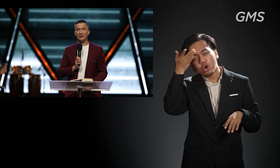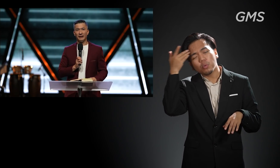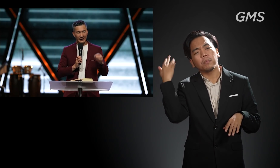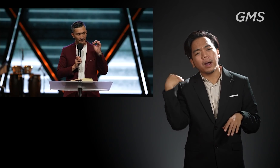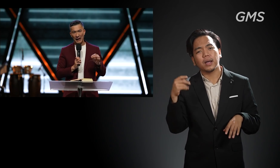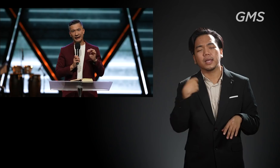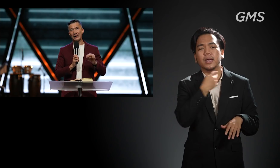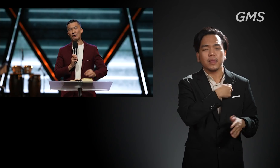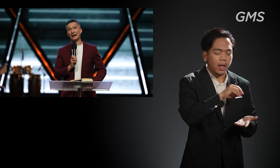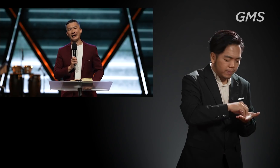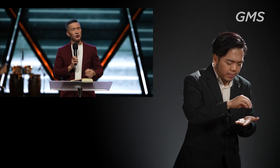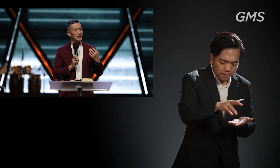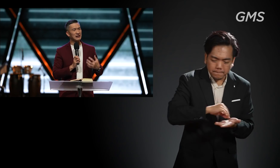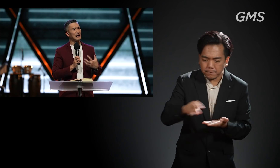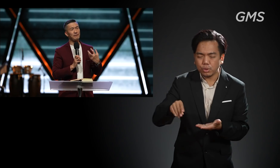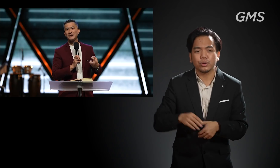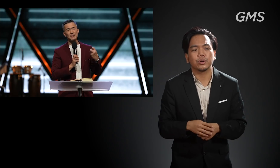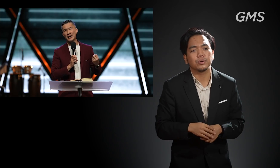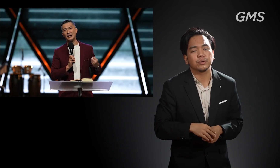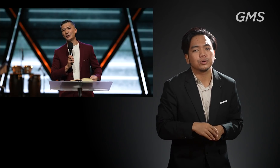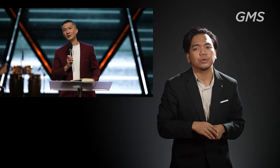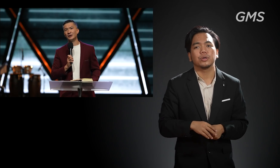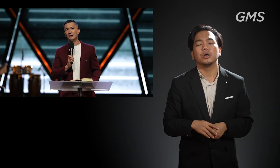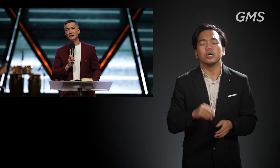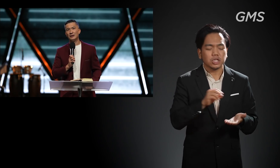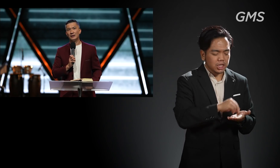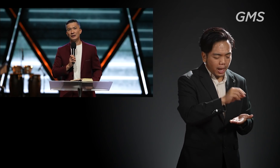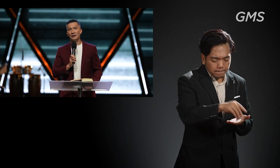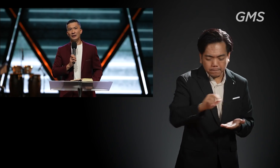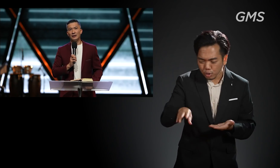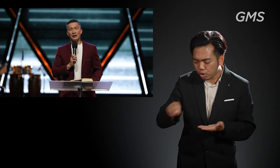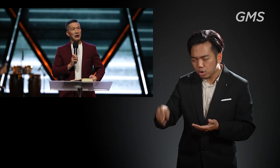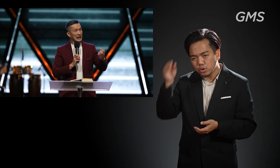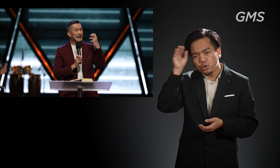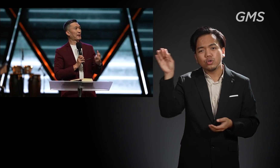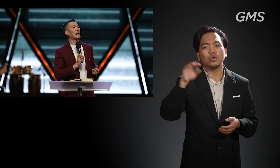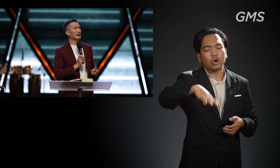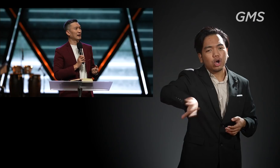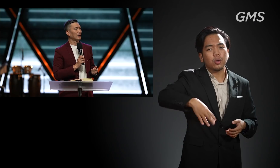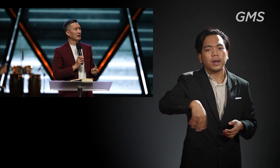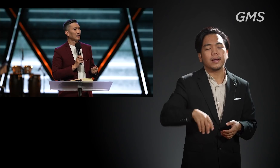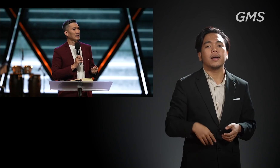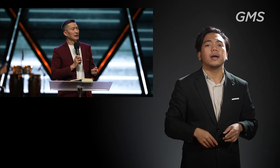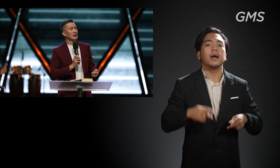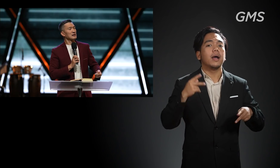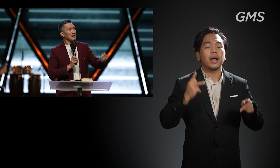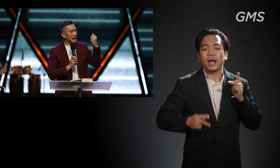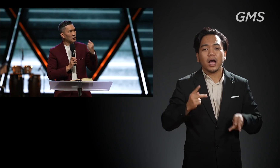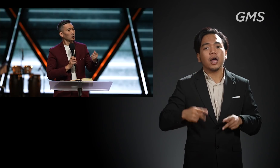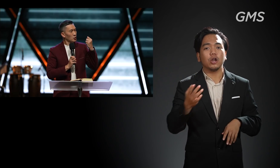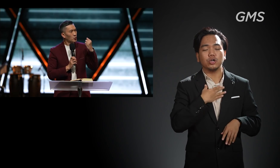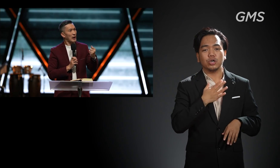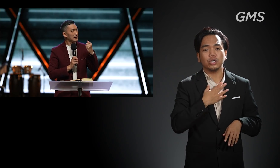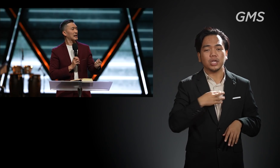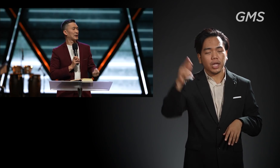Investasikan di kebahagiaan keluarga. Itu sudah jadi prinsip saya dari dulu. Kalau saya diberkati, salah